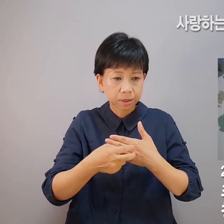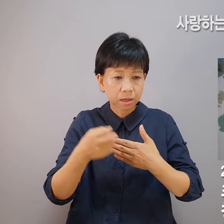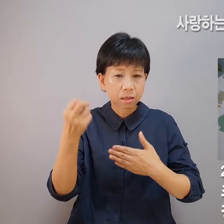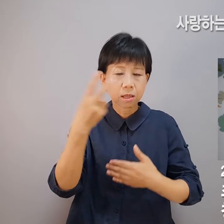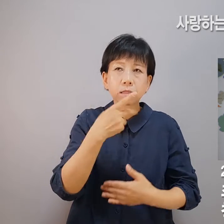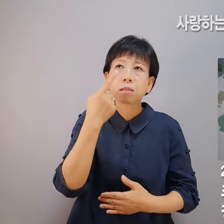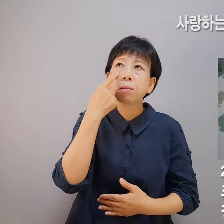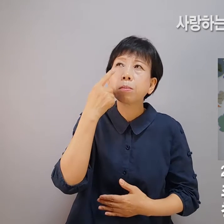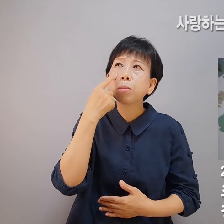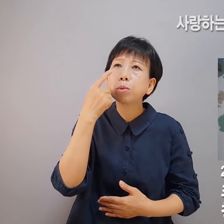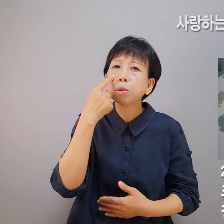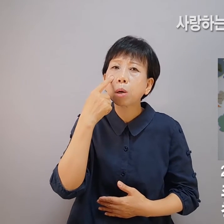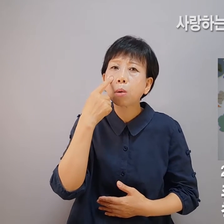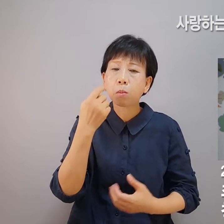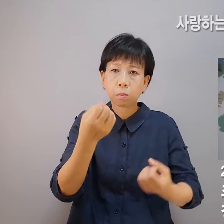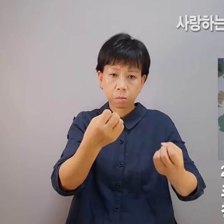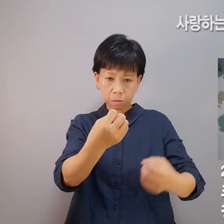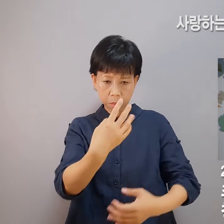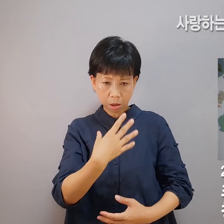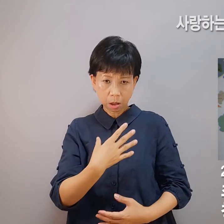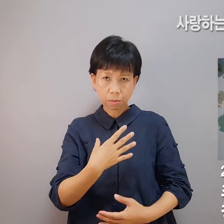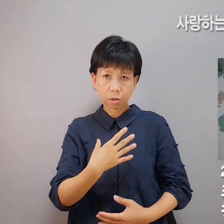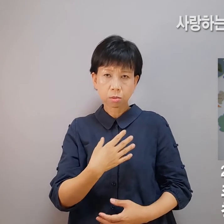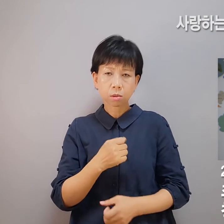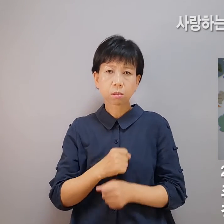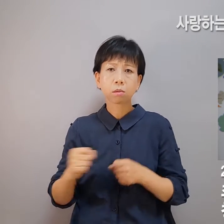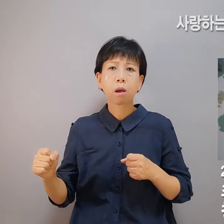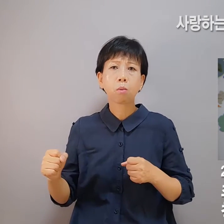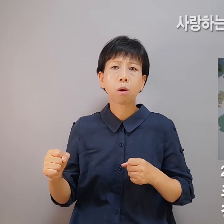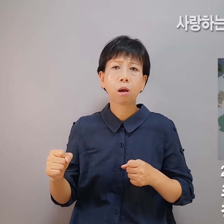그거 있잖아요. 그거. 네.